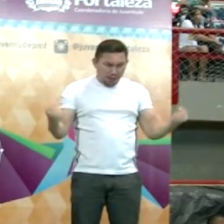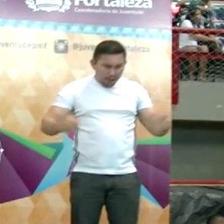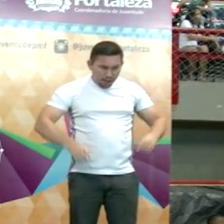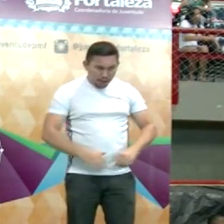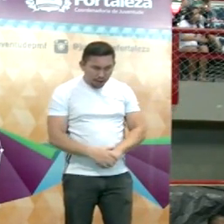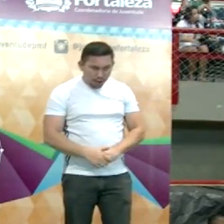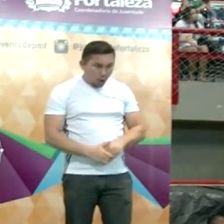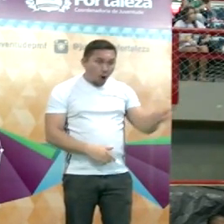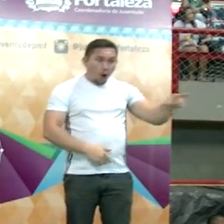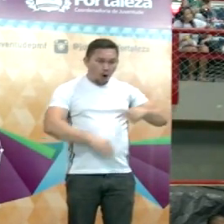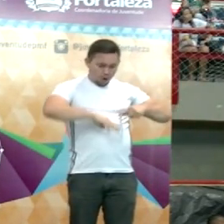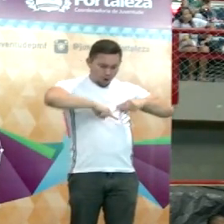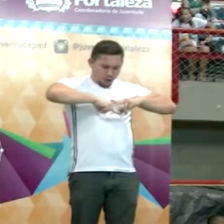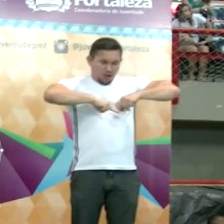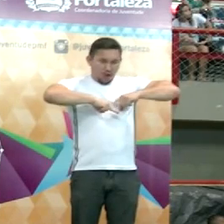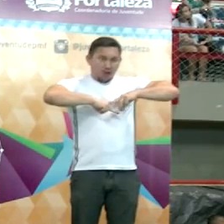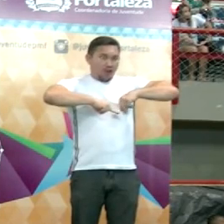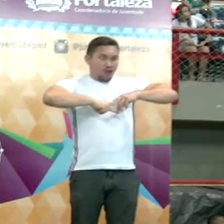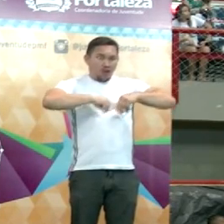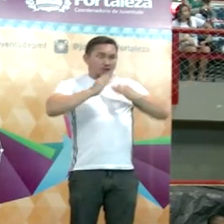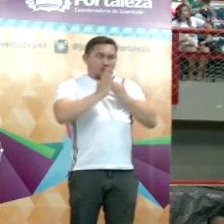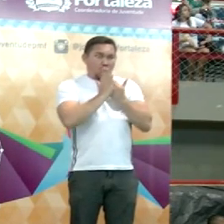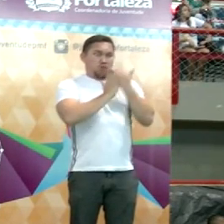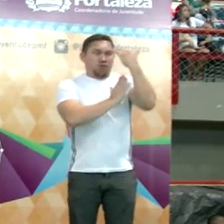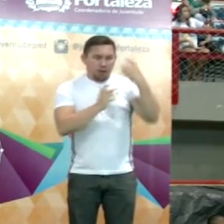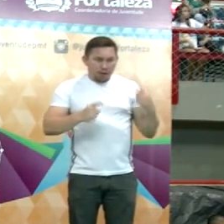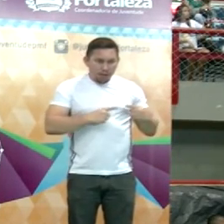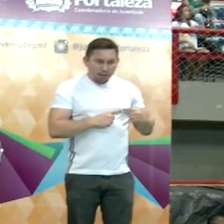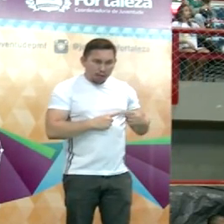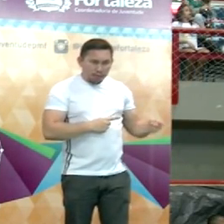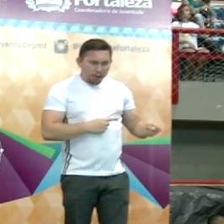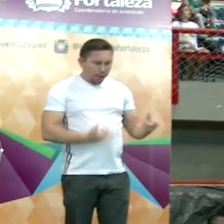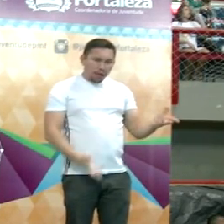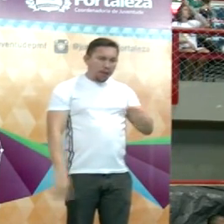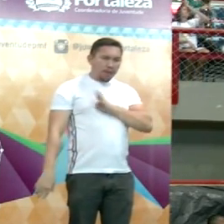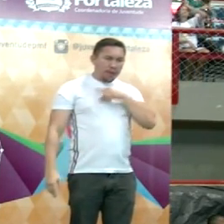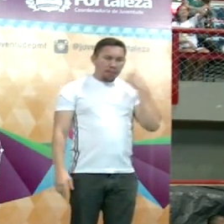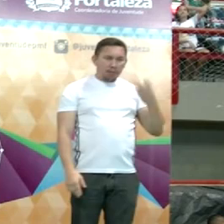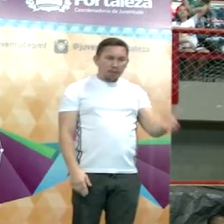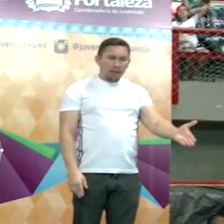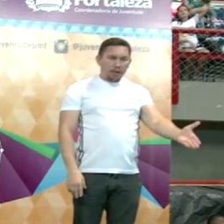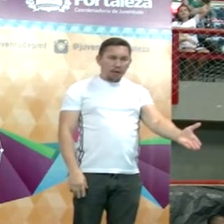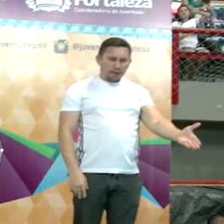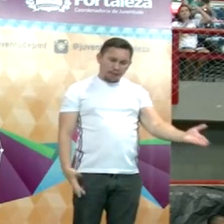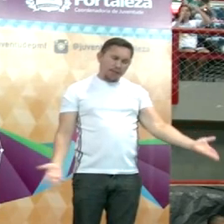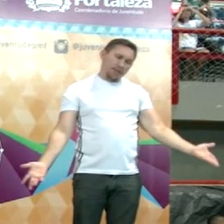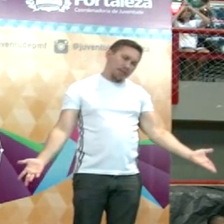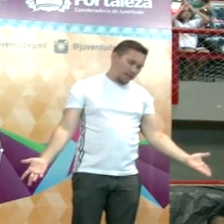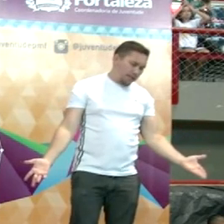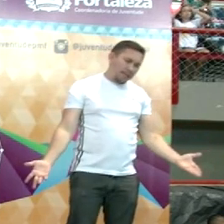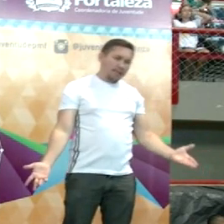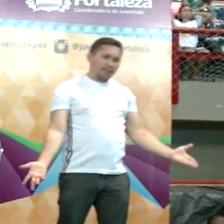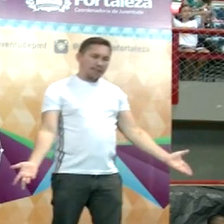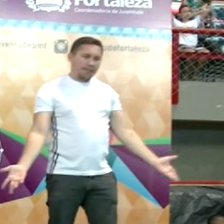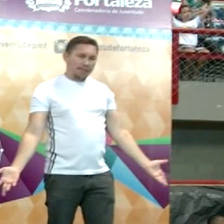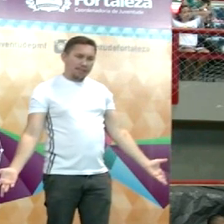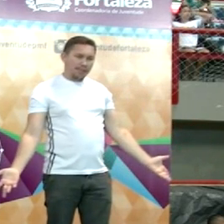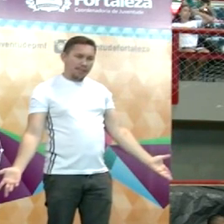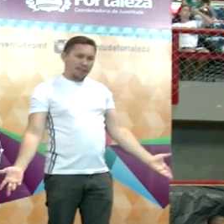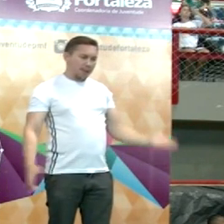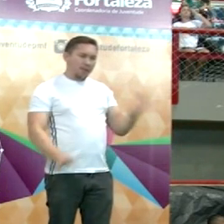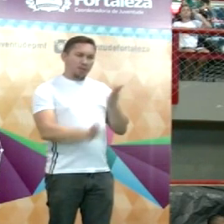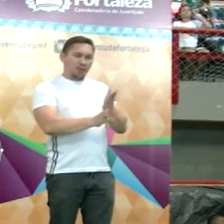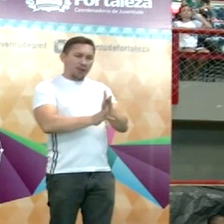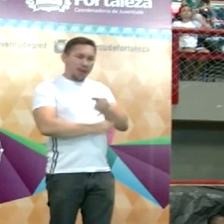vai matar o velhinho ou a velhinha, acabar com ele, né não? Vai se acabar. Você não pode botar nem tapete em